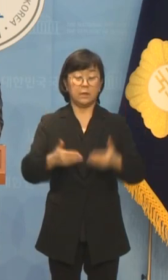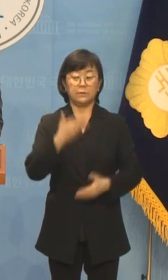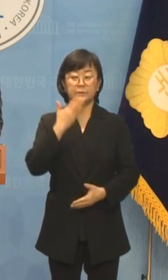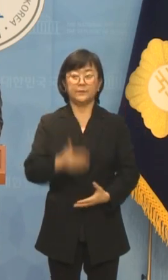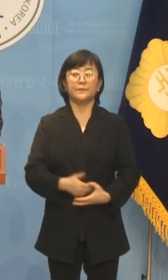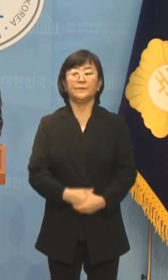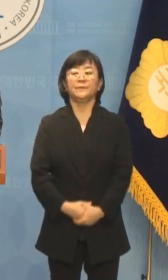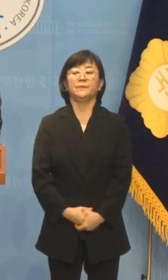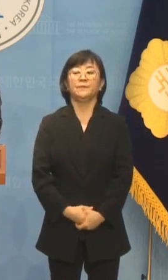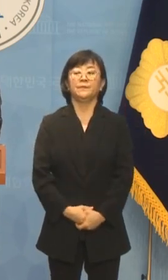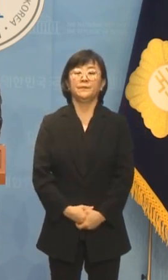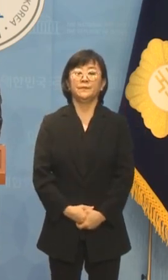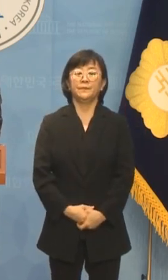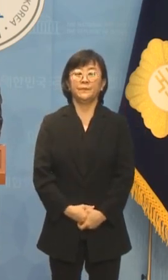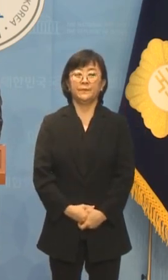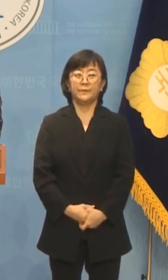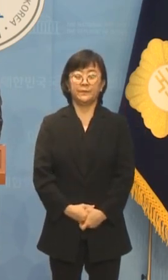지급합니다.